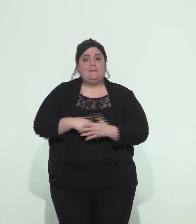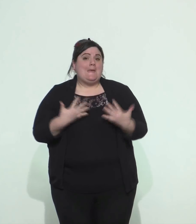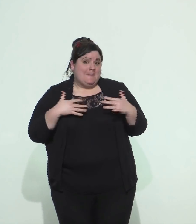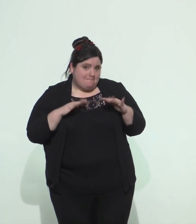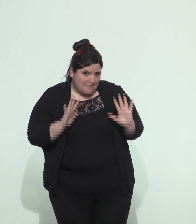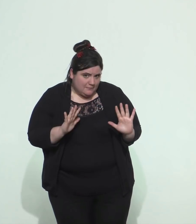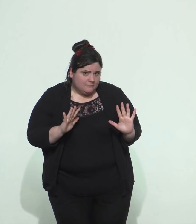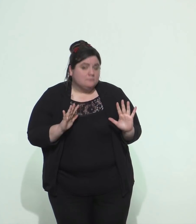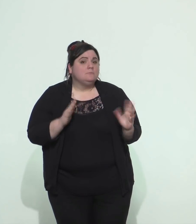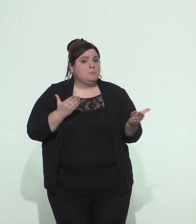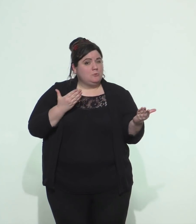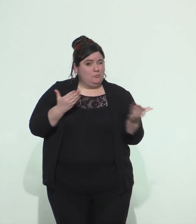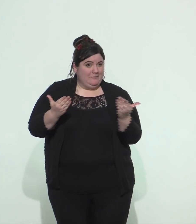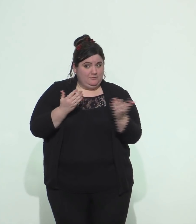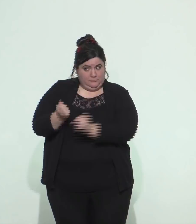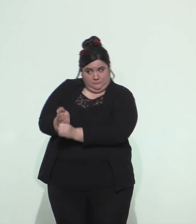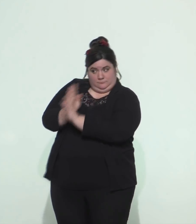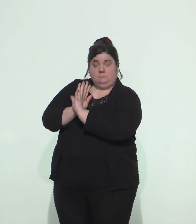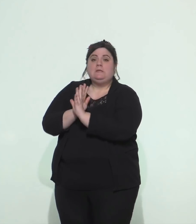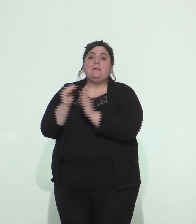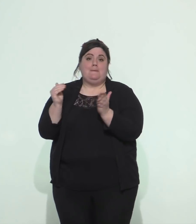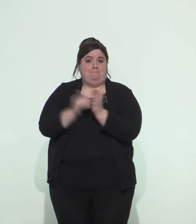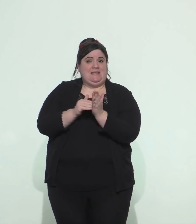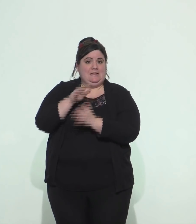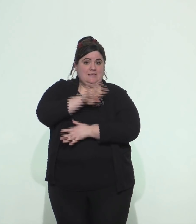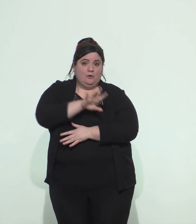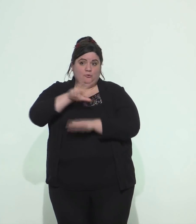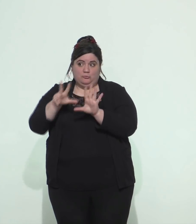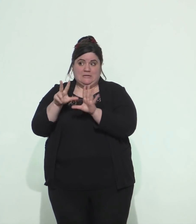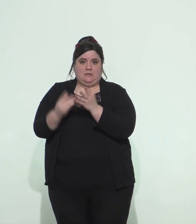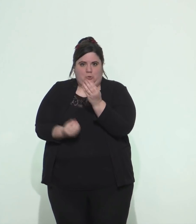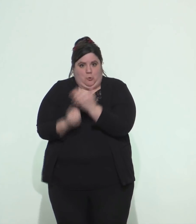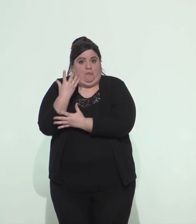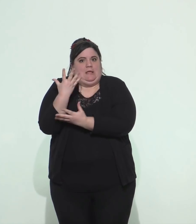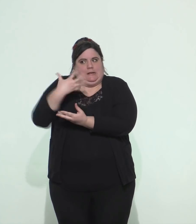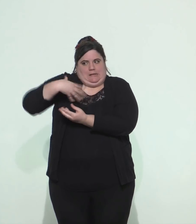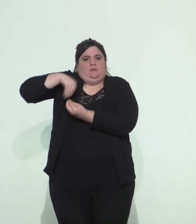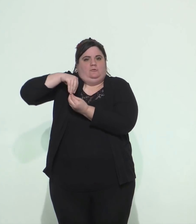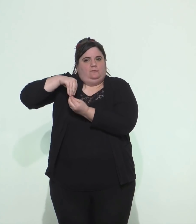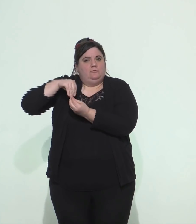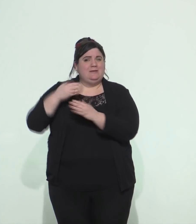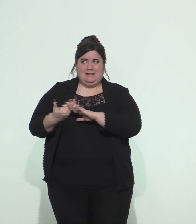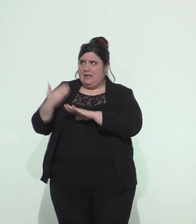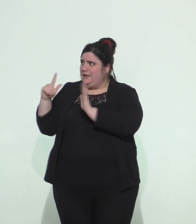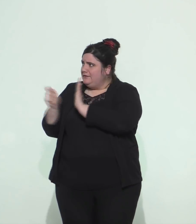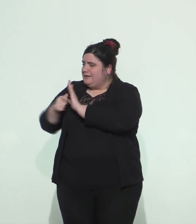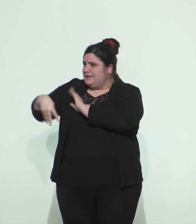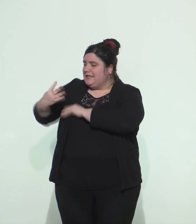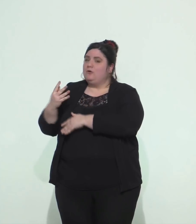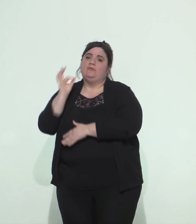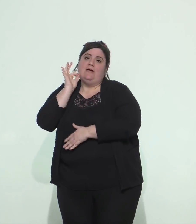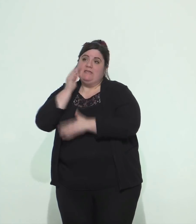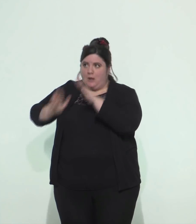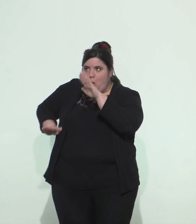1048 nouvelles admissions à l'hôpital. Et vous savez que le nombre maximum avait été atteint le 14 avril avec 32